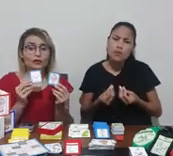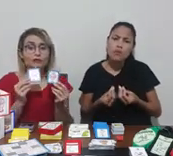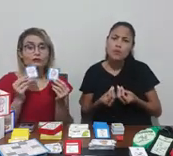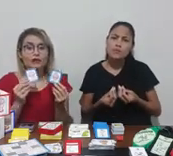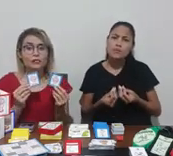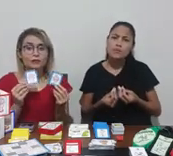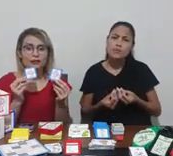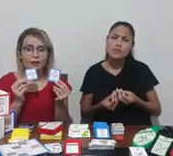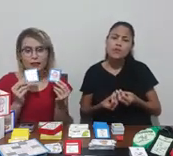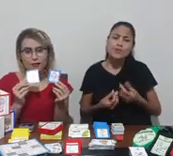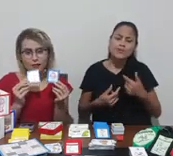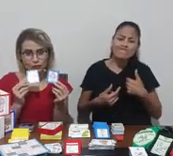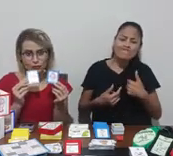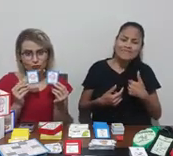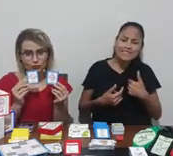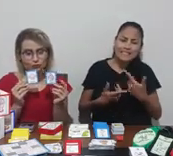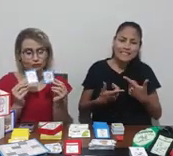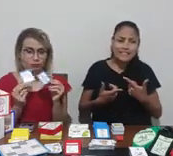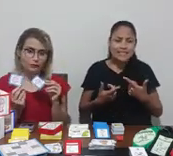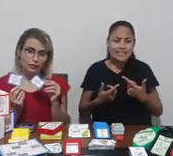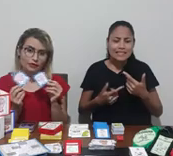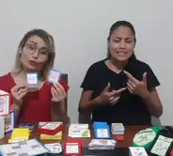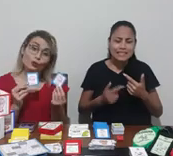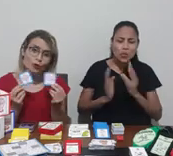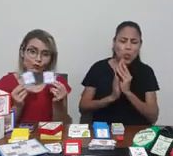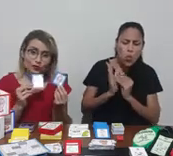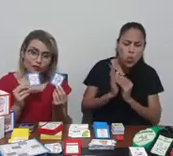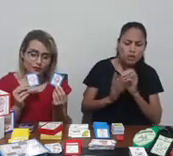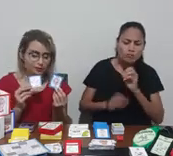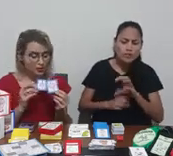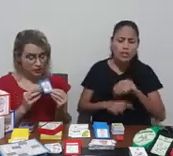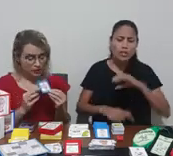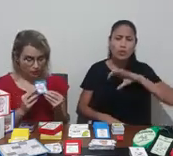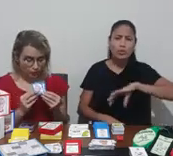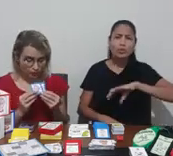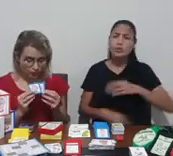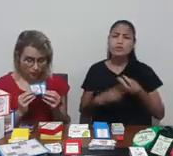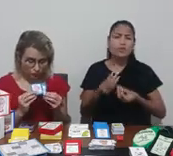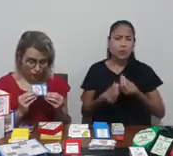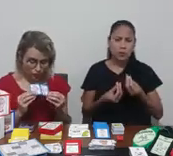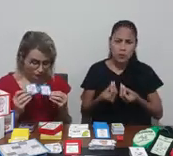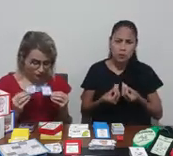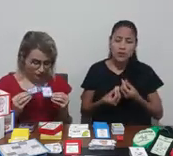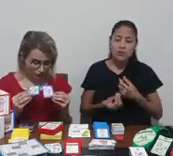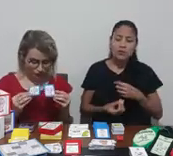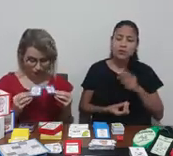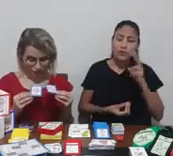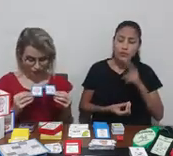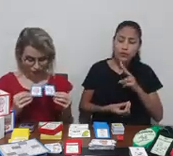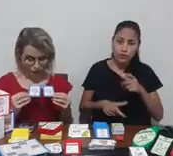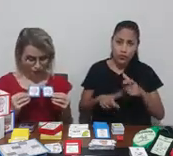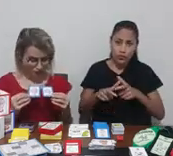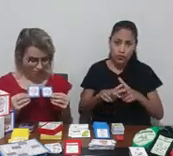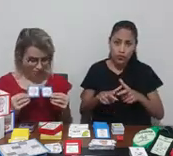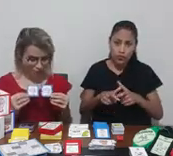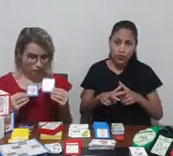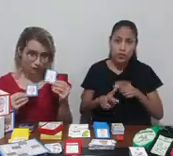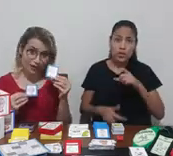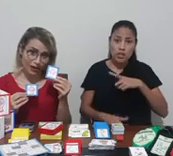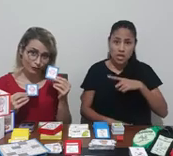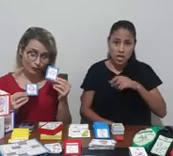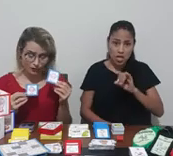como é que eu vou fazer para trabalhar isso, né, no português? Então, eu peguei esse joguinho. Você veja aqui, ó, eu tenho a